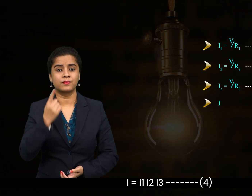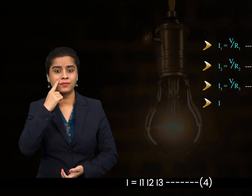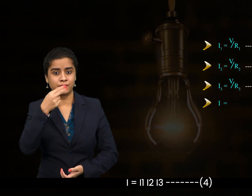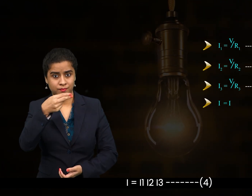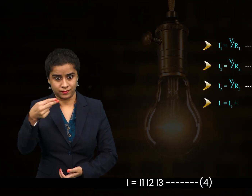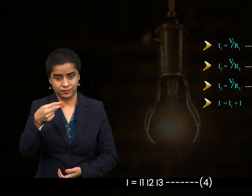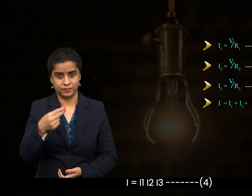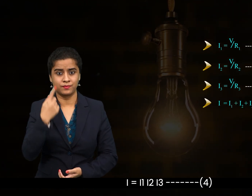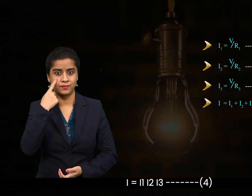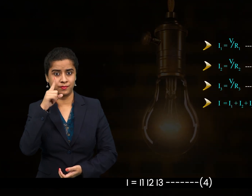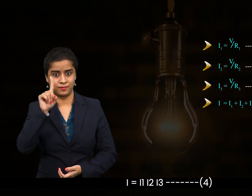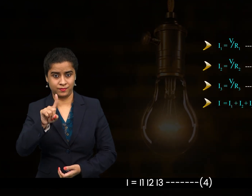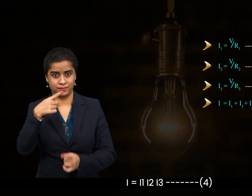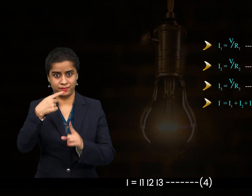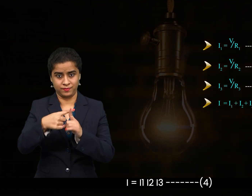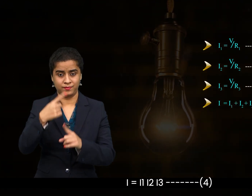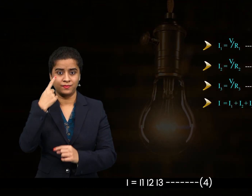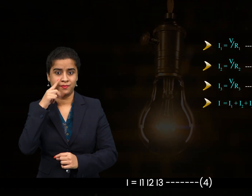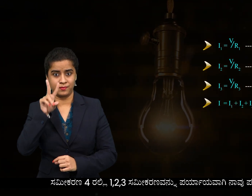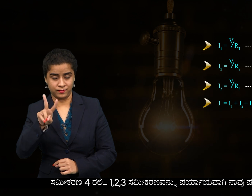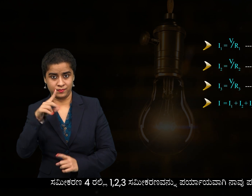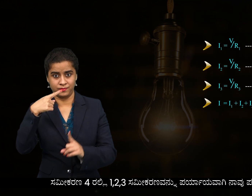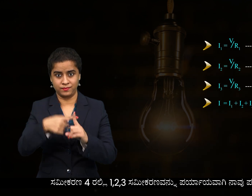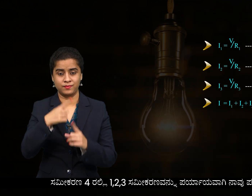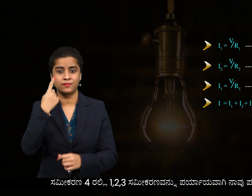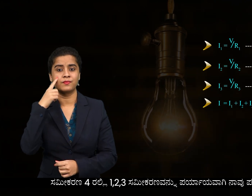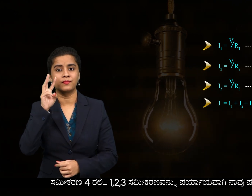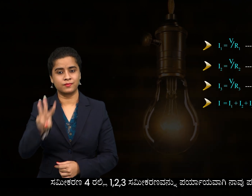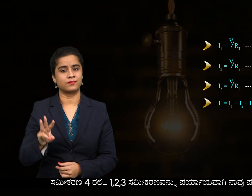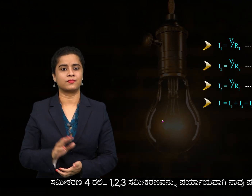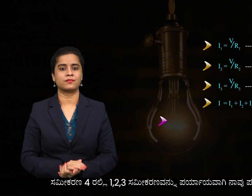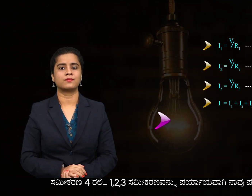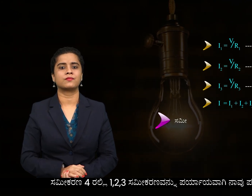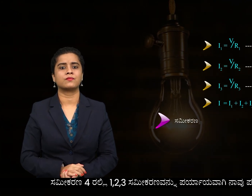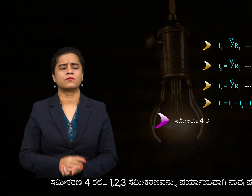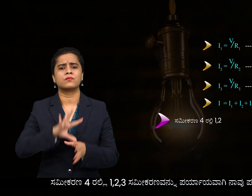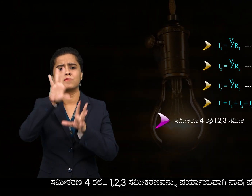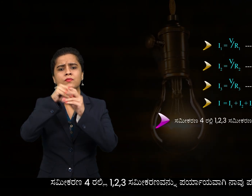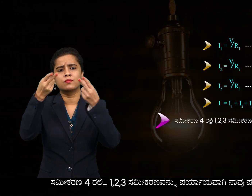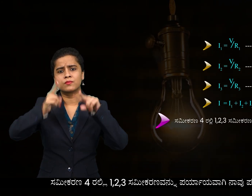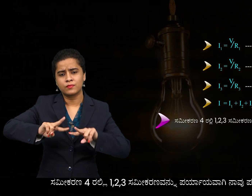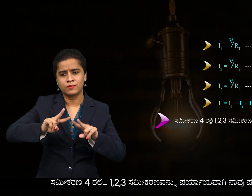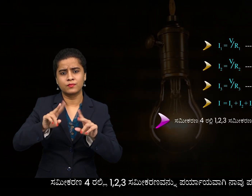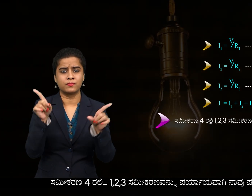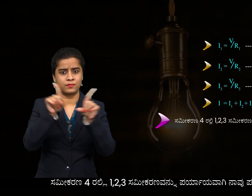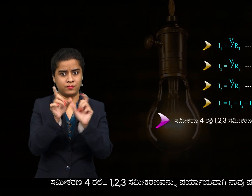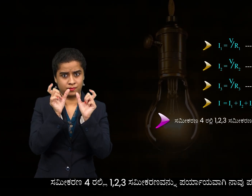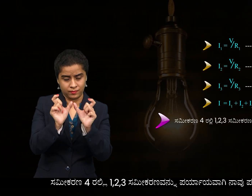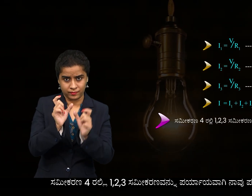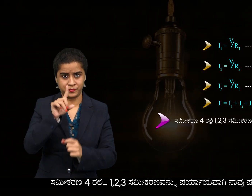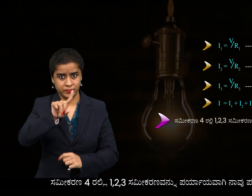I is equal to 1, 2, 3. ಸಮೀಕರಣ 4ರಲ್ಲಿ 1, 2, 3